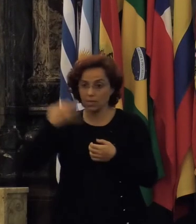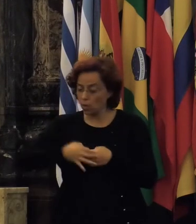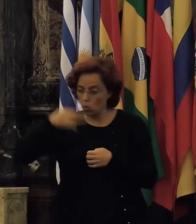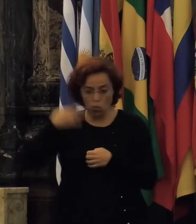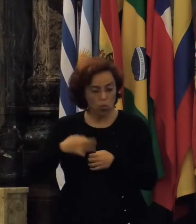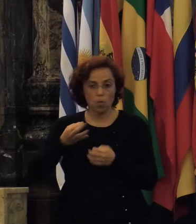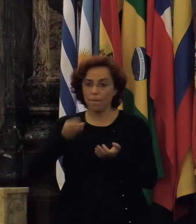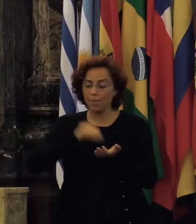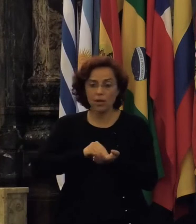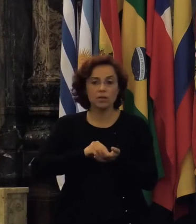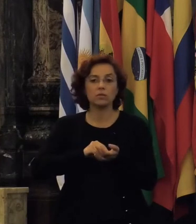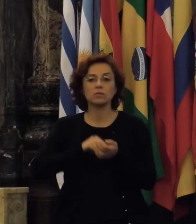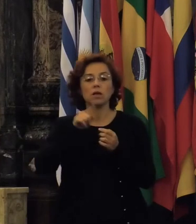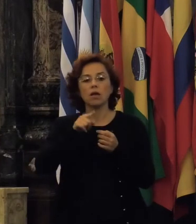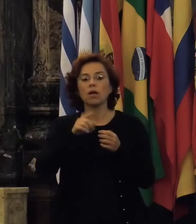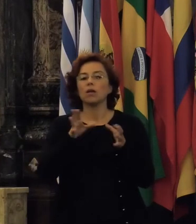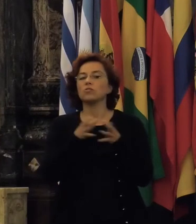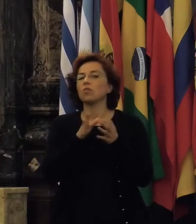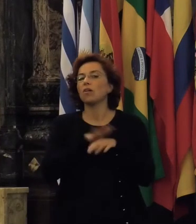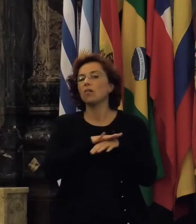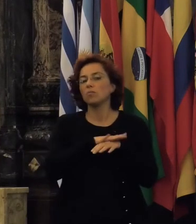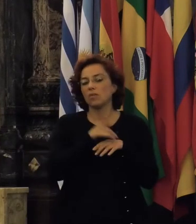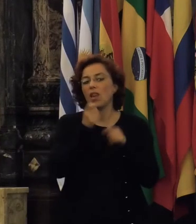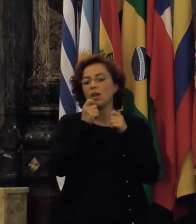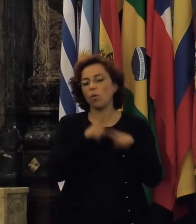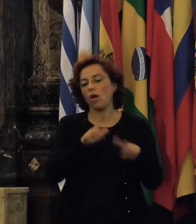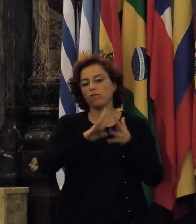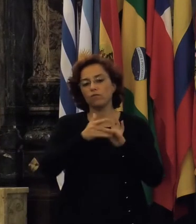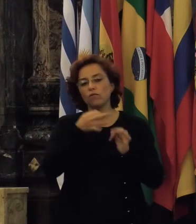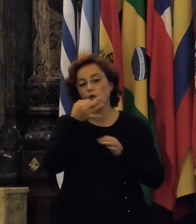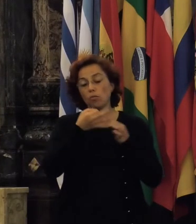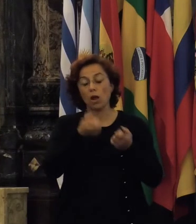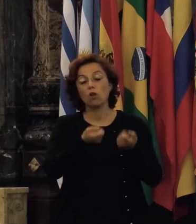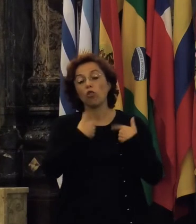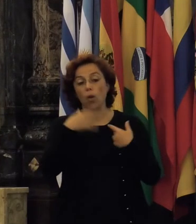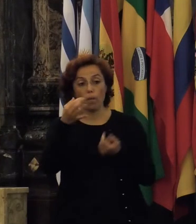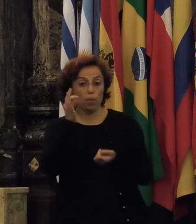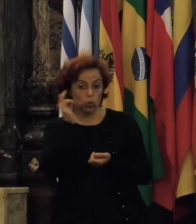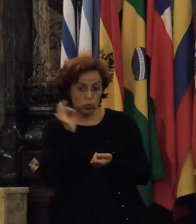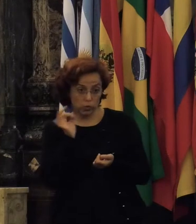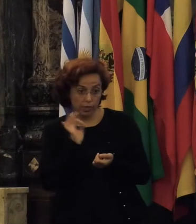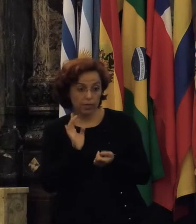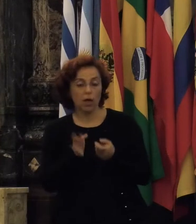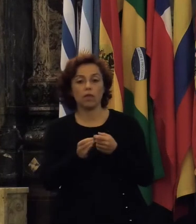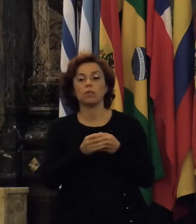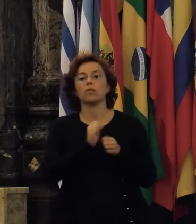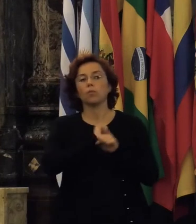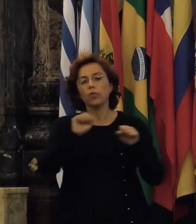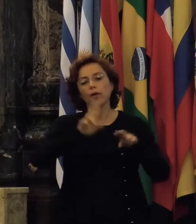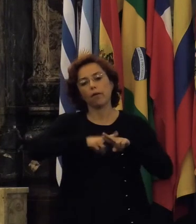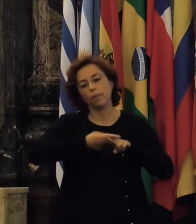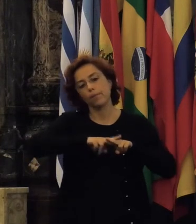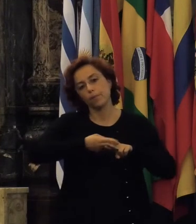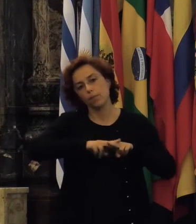con más seguridad, que se trata de ceremonias mínimas, que el lenguaje nos ofrece la oportunidad de estar insistiendo y